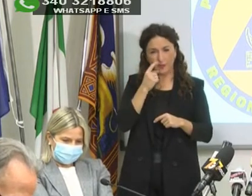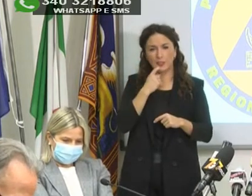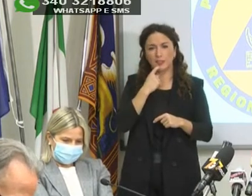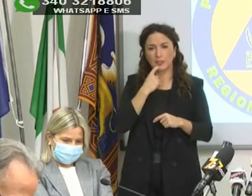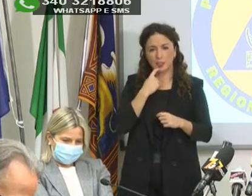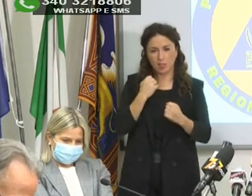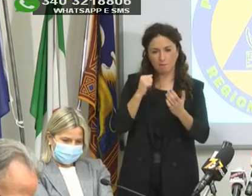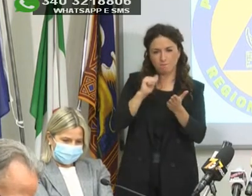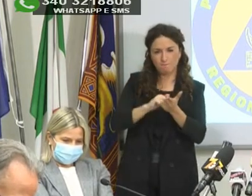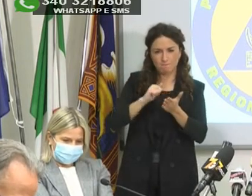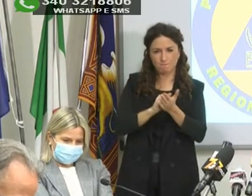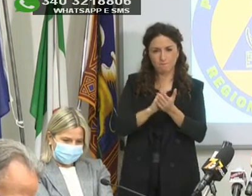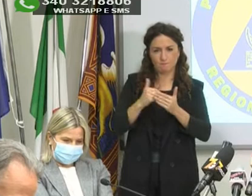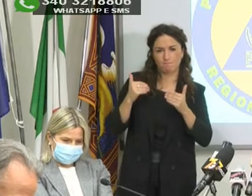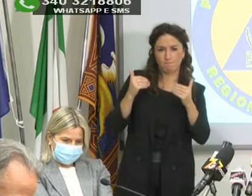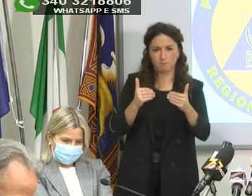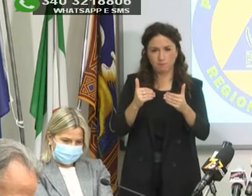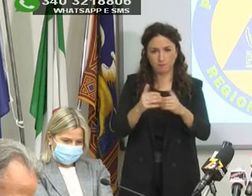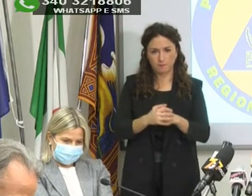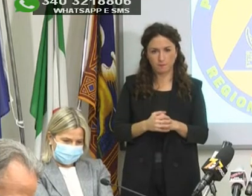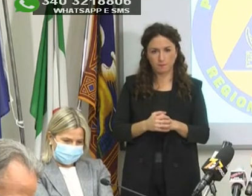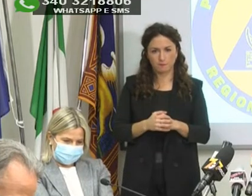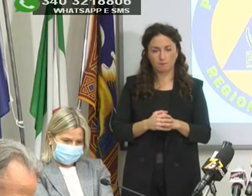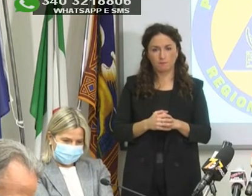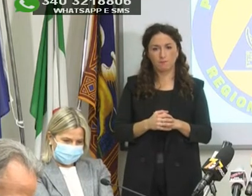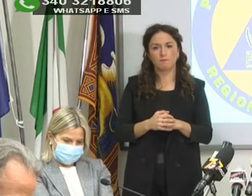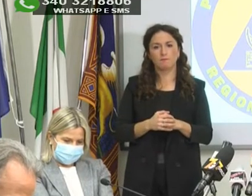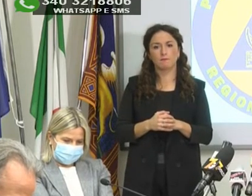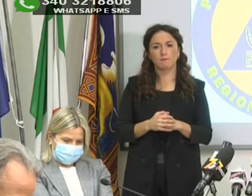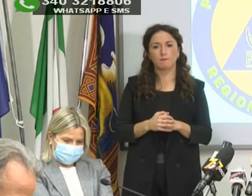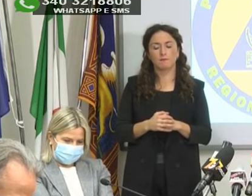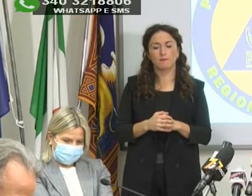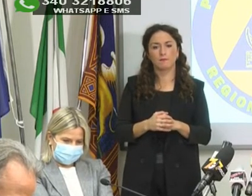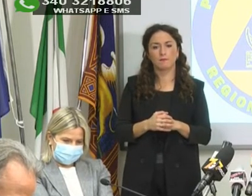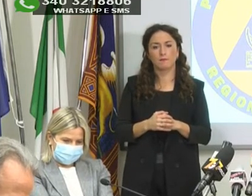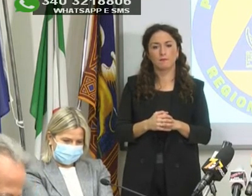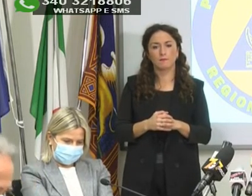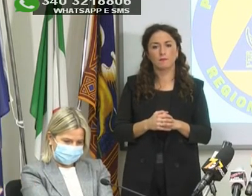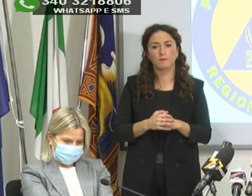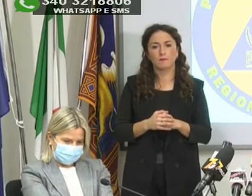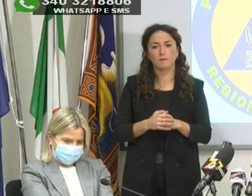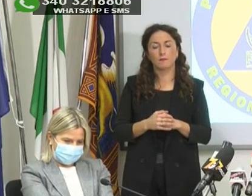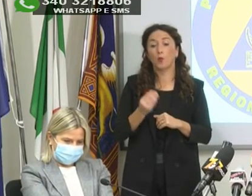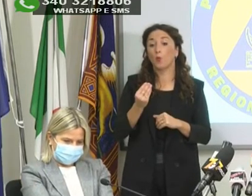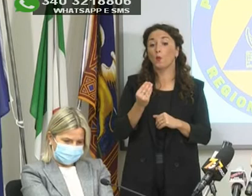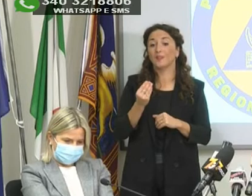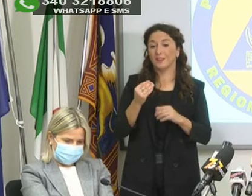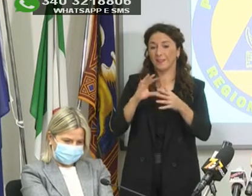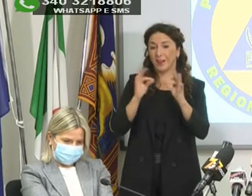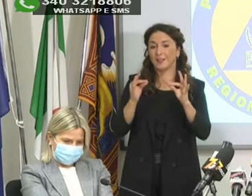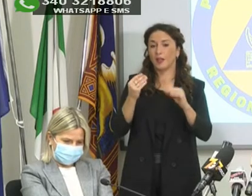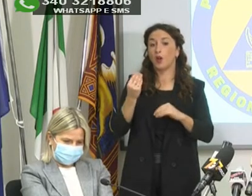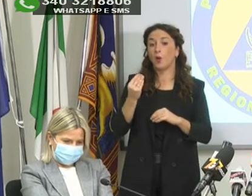campo. C'era, forse era Wellington o Trafalgar, non mi ricordo più chi fu, era dei due, che diceva che quando Napoleone scendeva in campo come